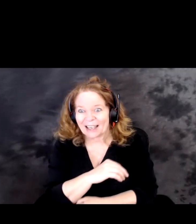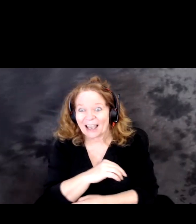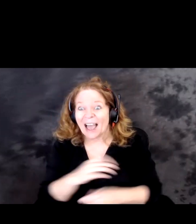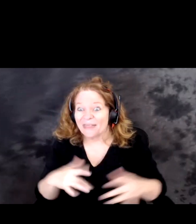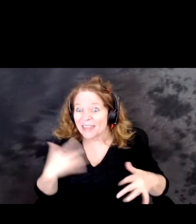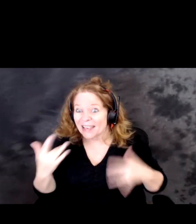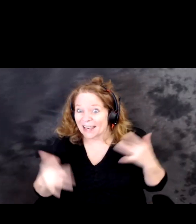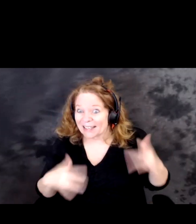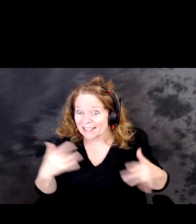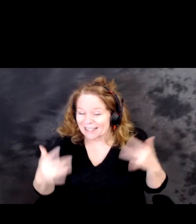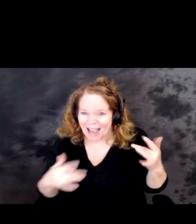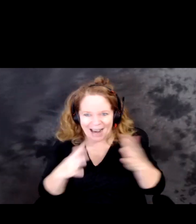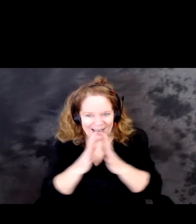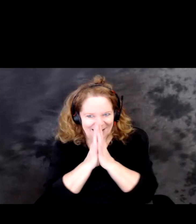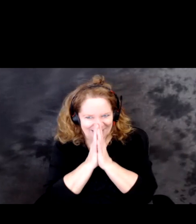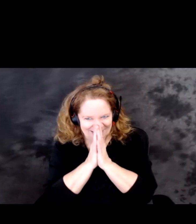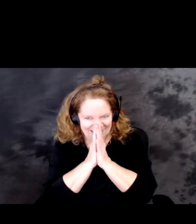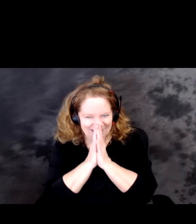listos para